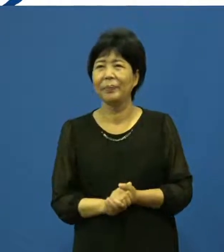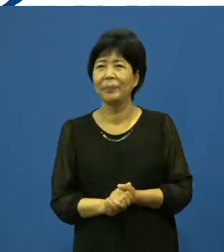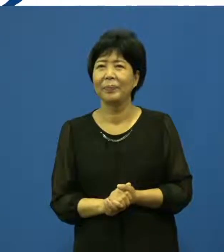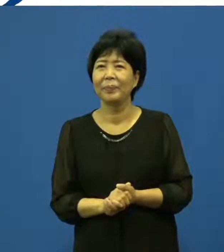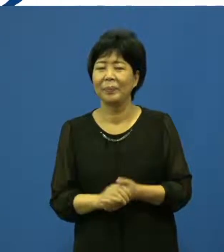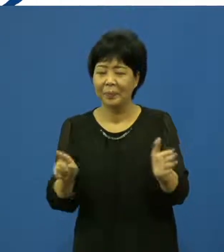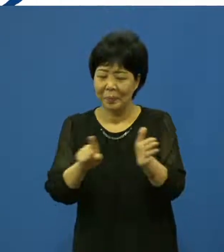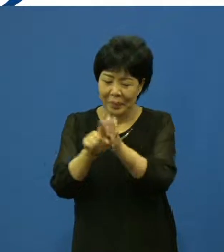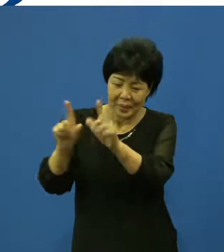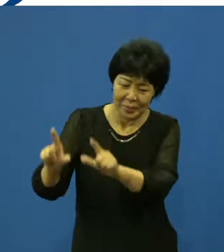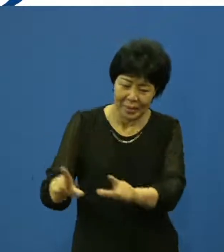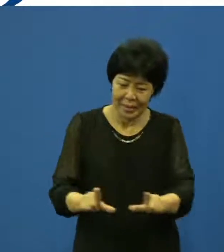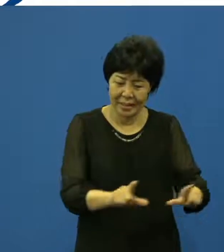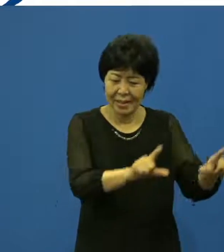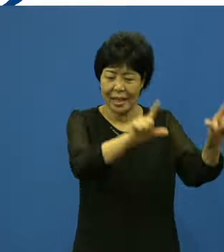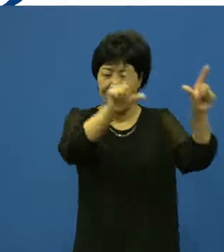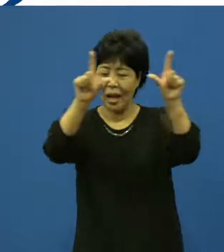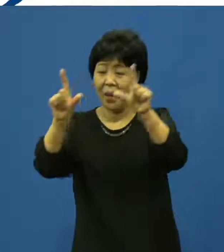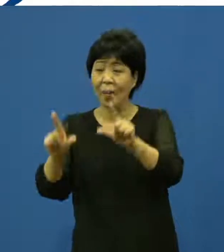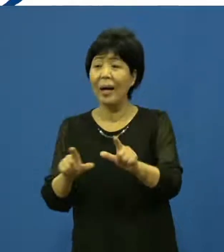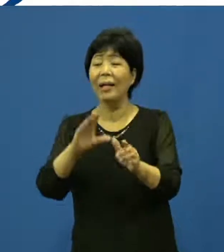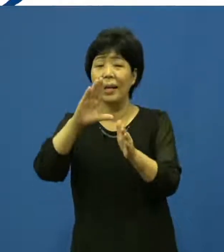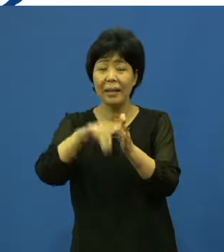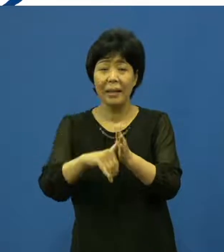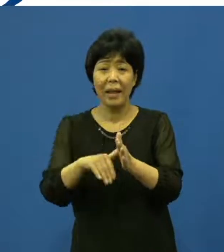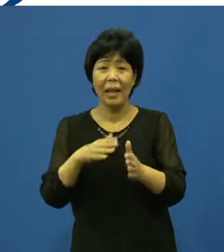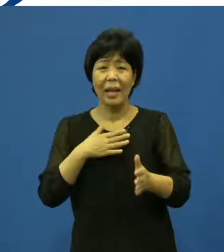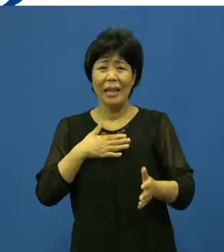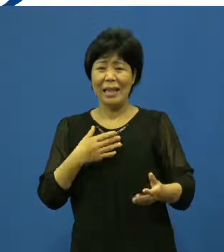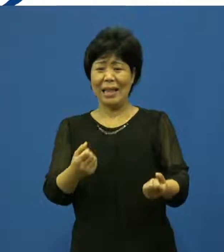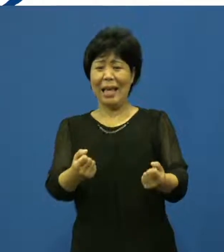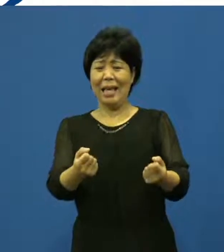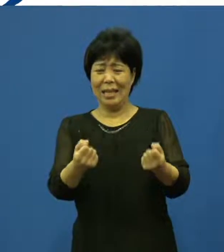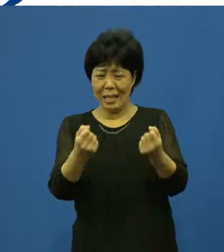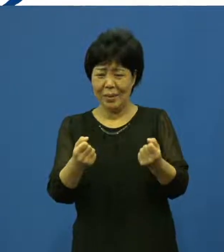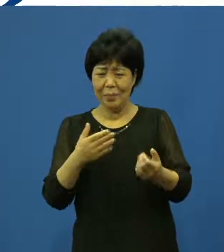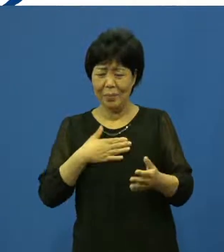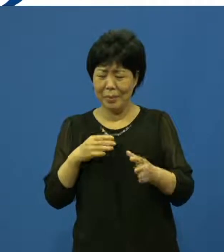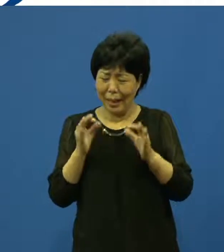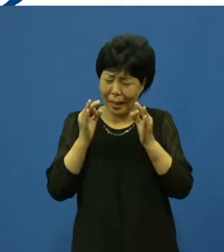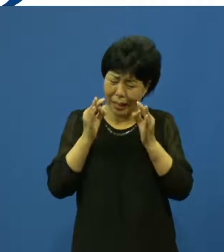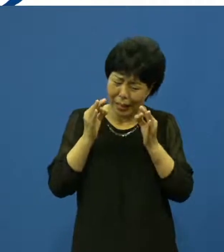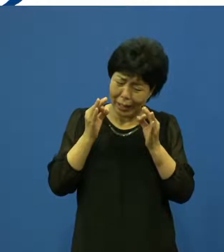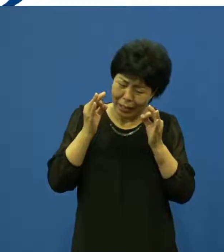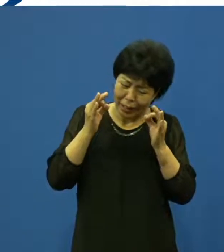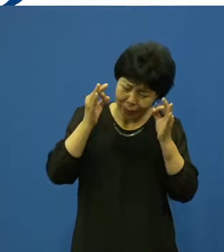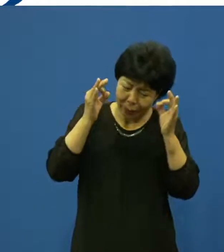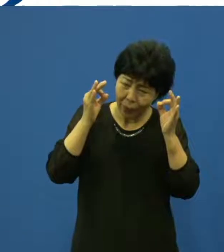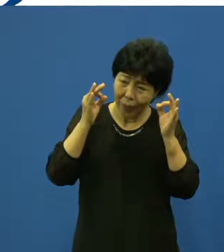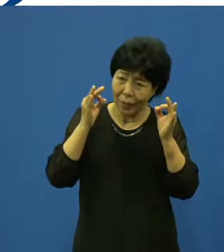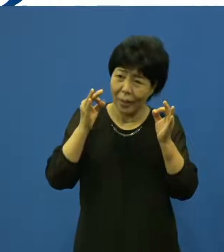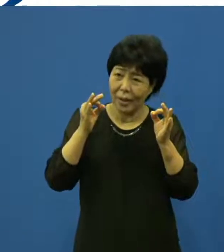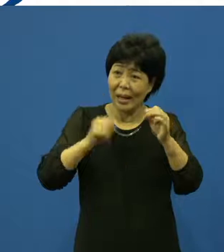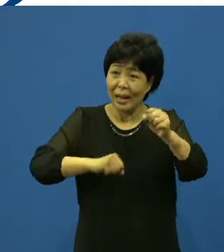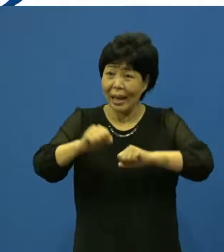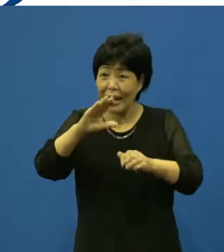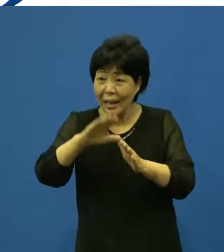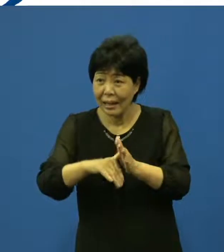여러분, 신앙생활을 하면 할수록 자꾸 내 힘이 들어가면 이제 은혜가 빠졌다는 얘기예요.